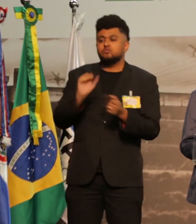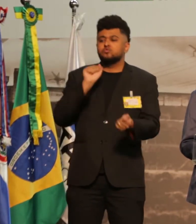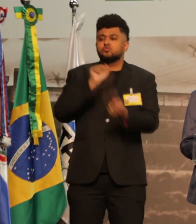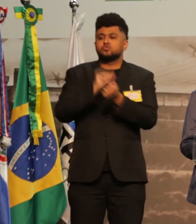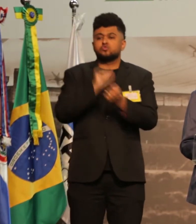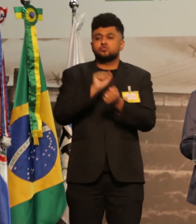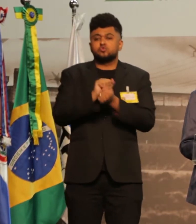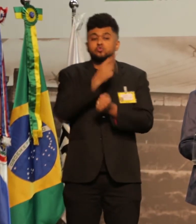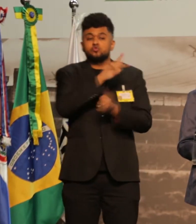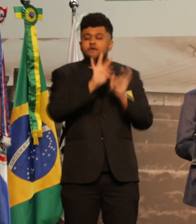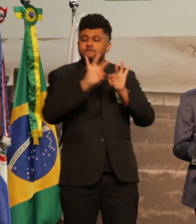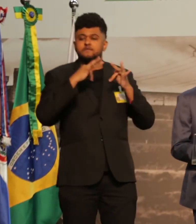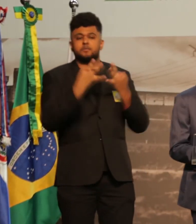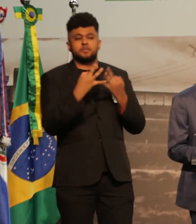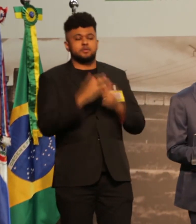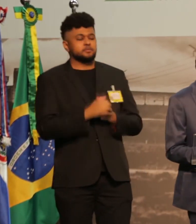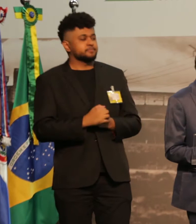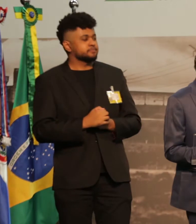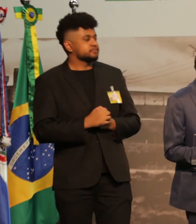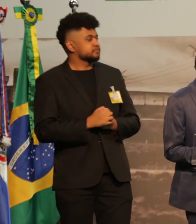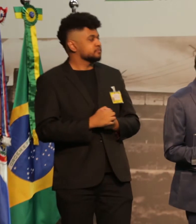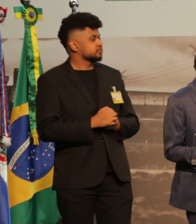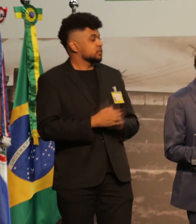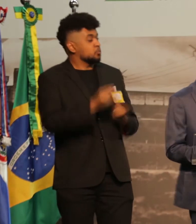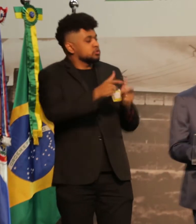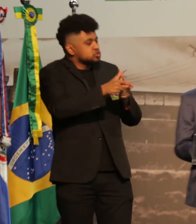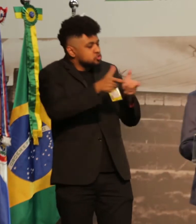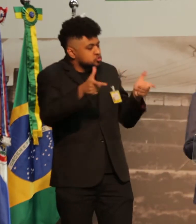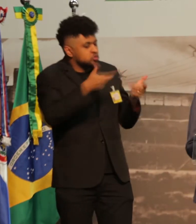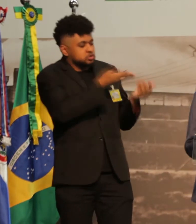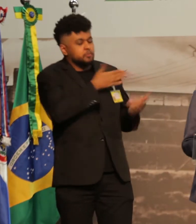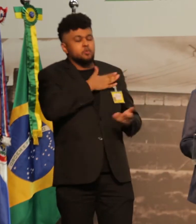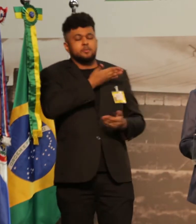acompanhado de sua querida família. Suerte, meu amigo!